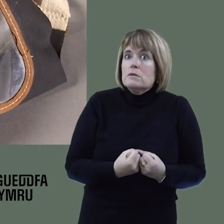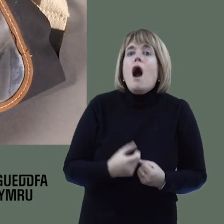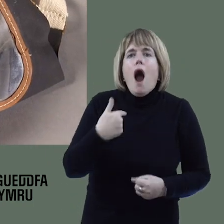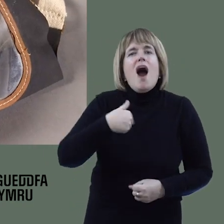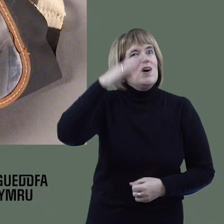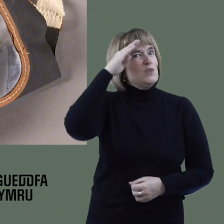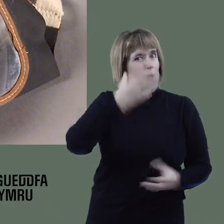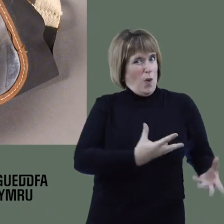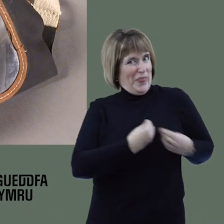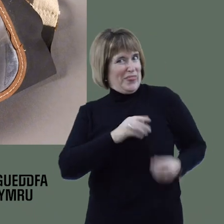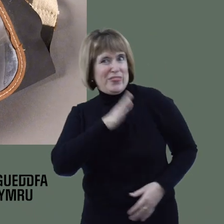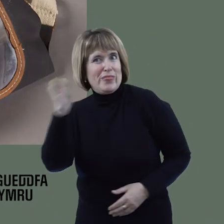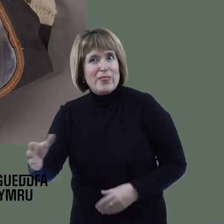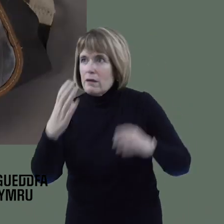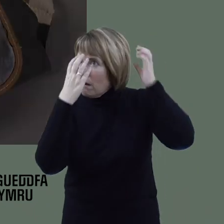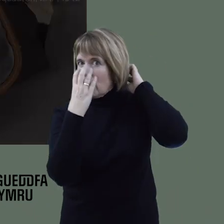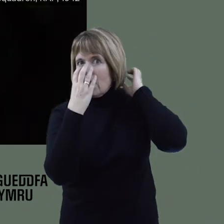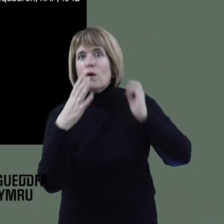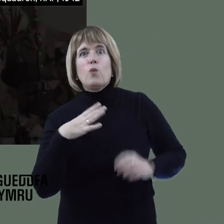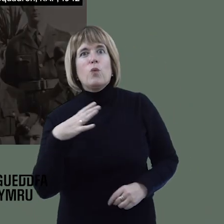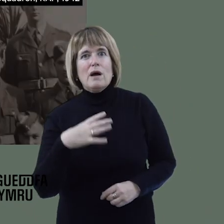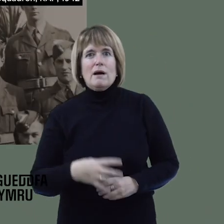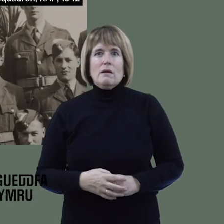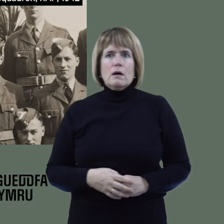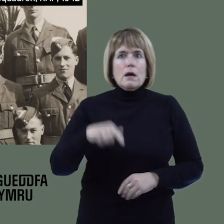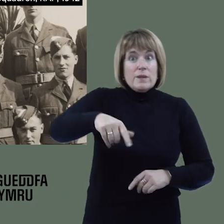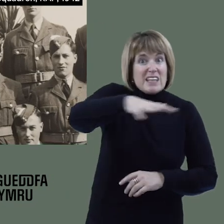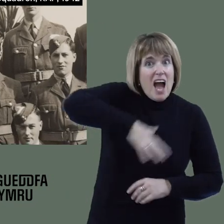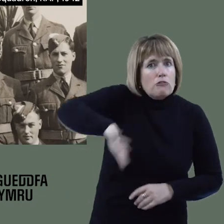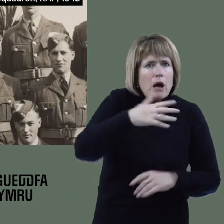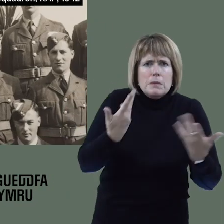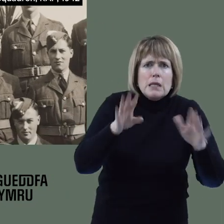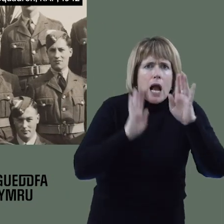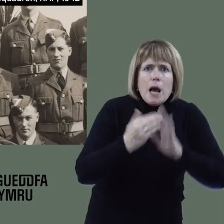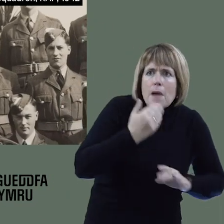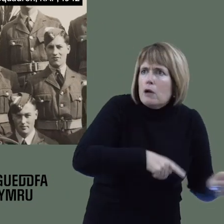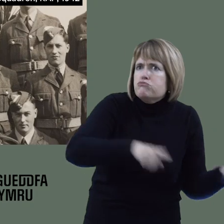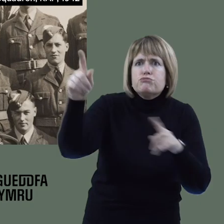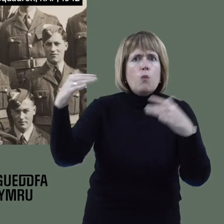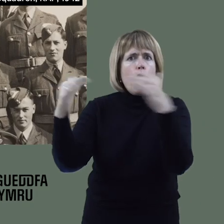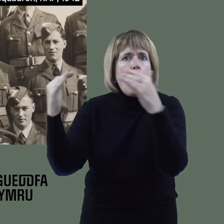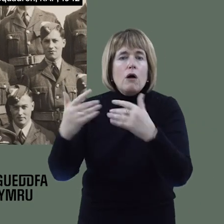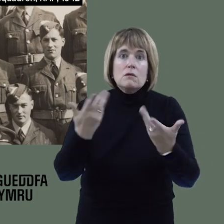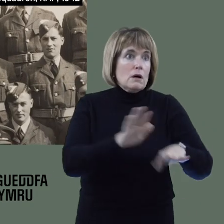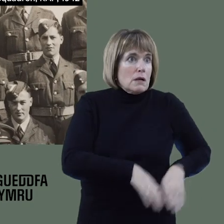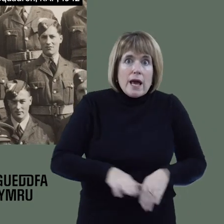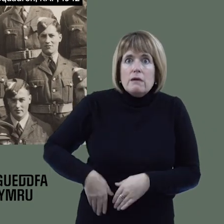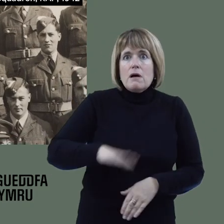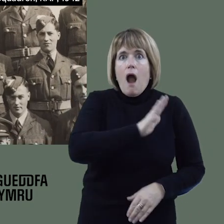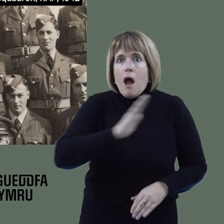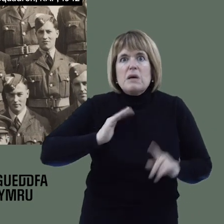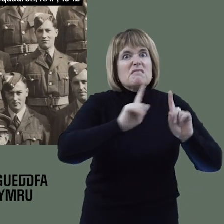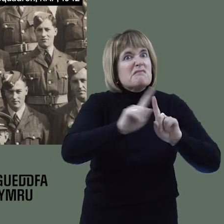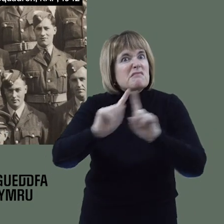Hwn. Cario nhw dan i'r ysgol. Ond na fechgyn ifanc rhwng ffordd un wedi bant yn yr yfel. Oedd. Yn y forces,